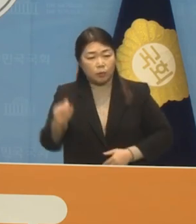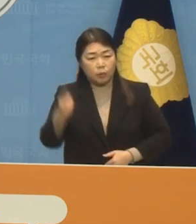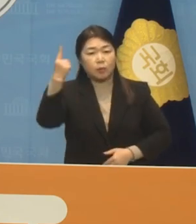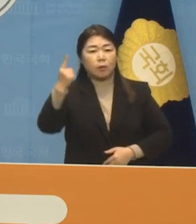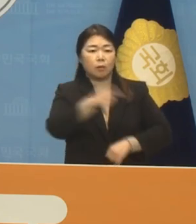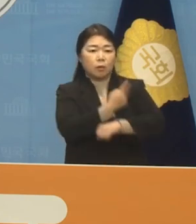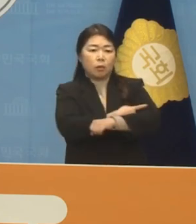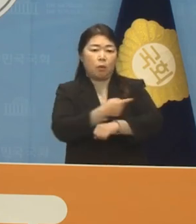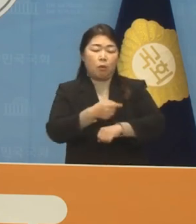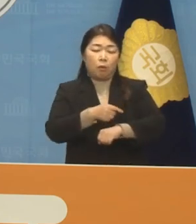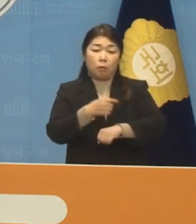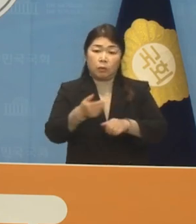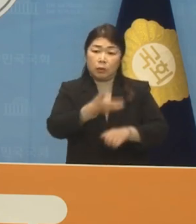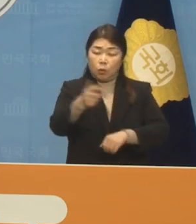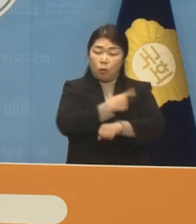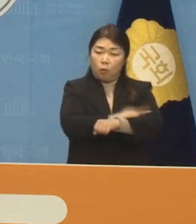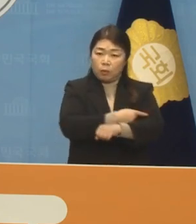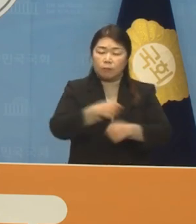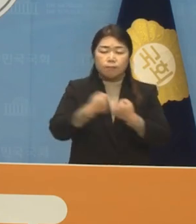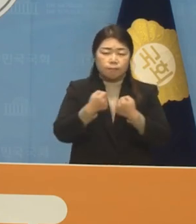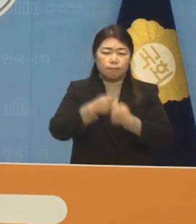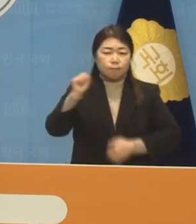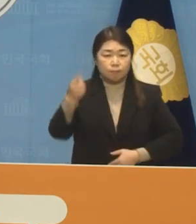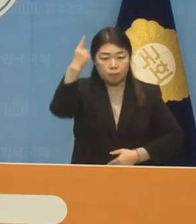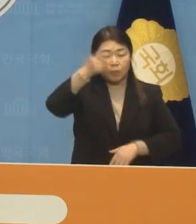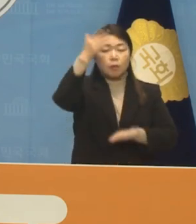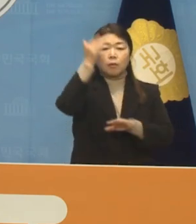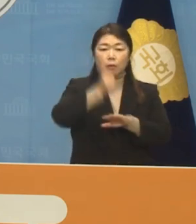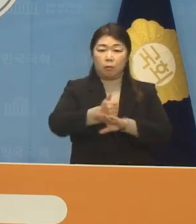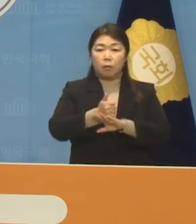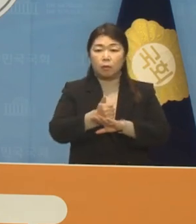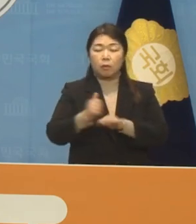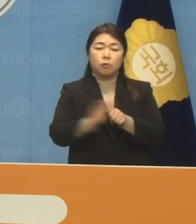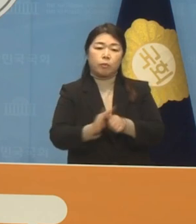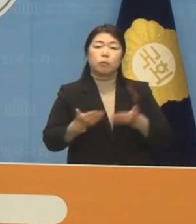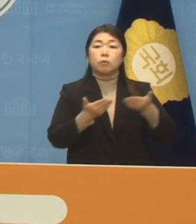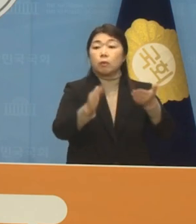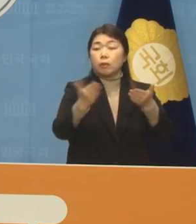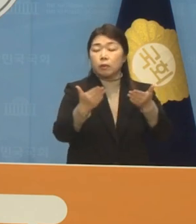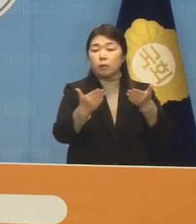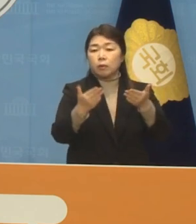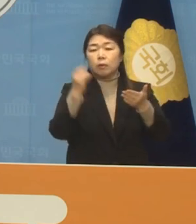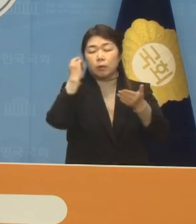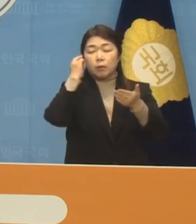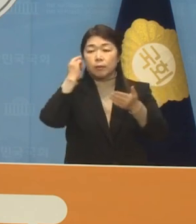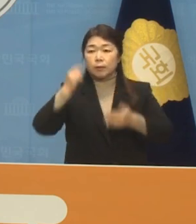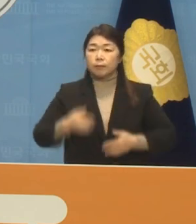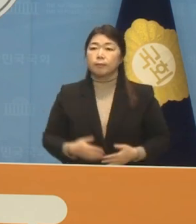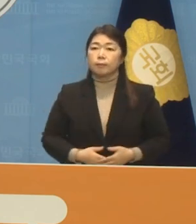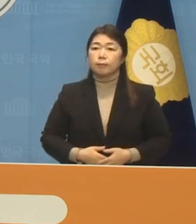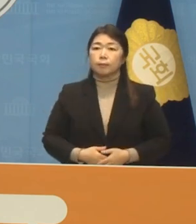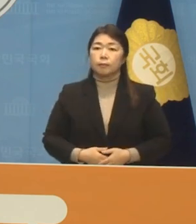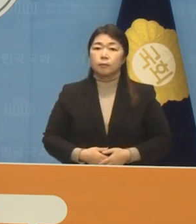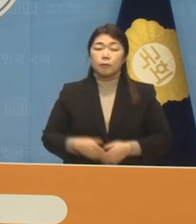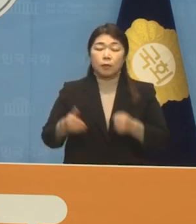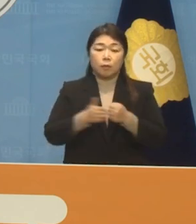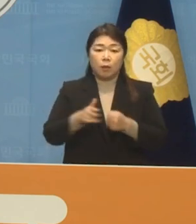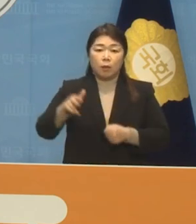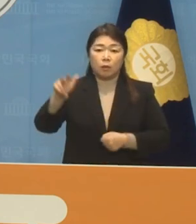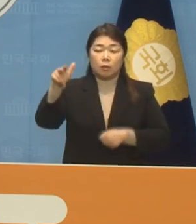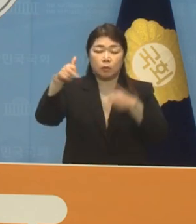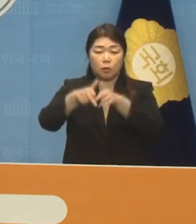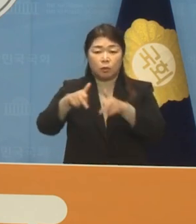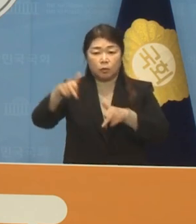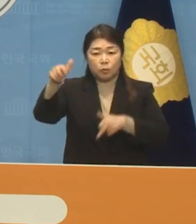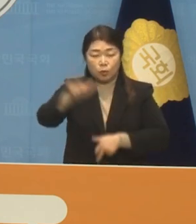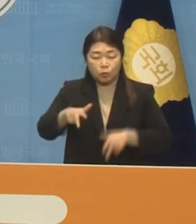이동권 투쟁으로 인해서 나온 이런 결과들이었다라고 생각을 합니다. 그래서 전장년의 투쟁을